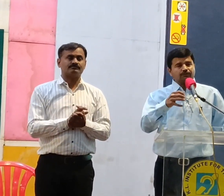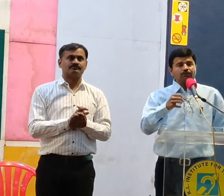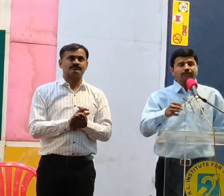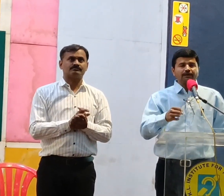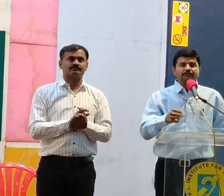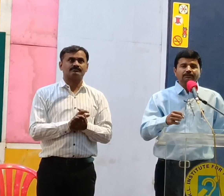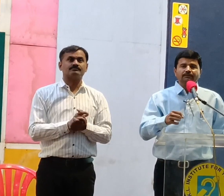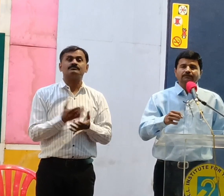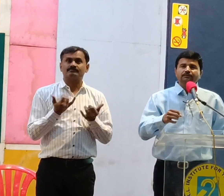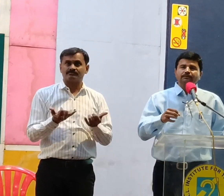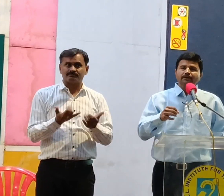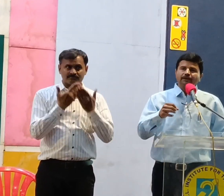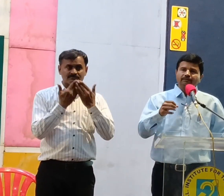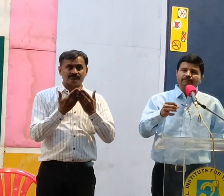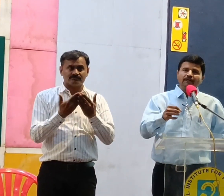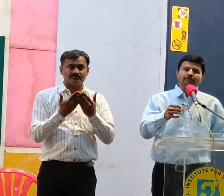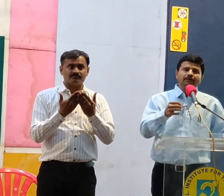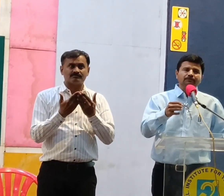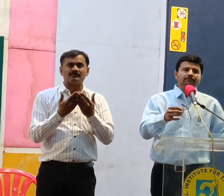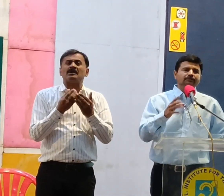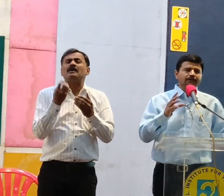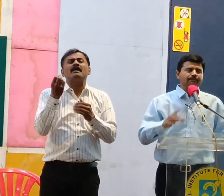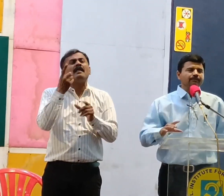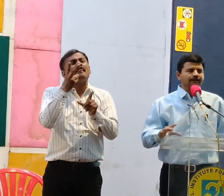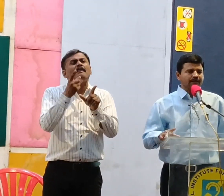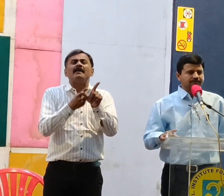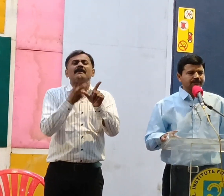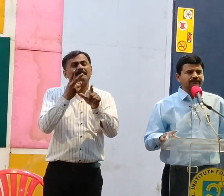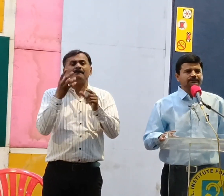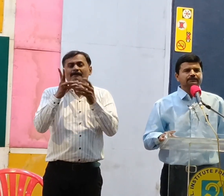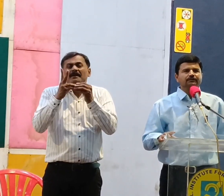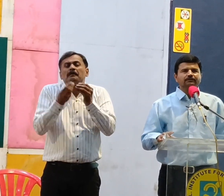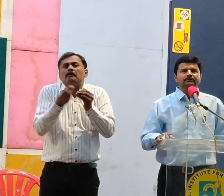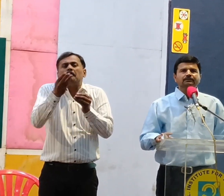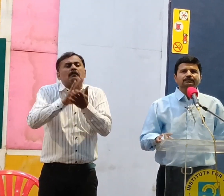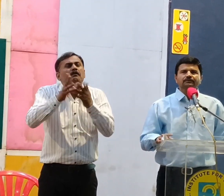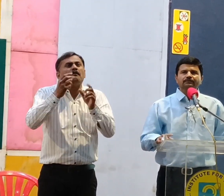અહીંયા સ્કૂલમાં એ હવે 2 વર્ષ કે 2 મહિના છે,